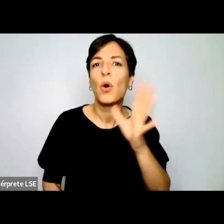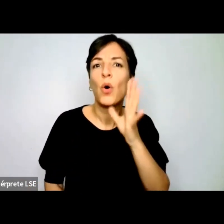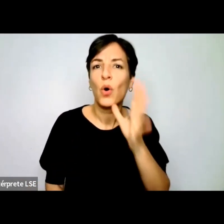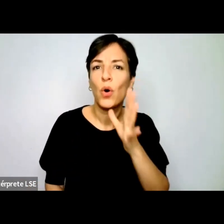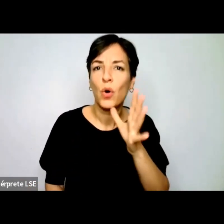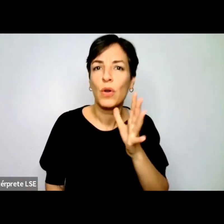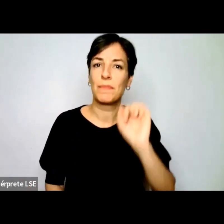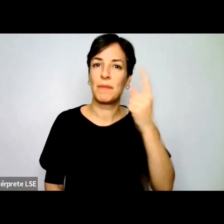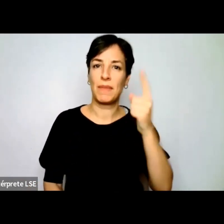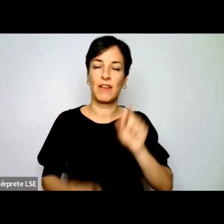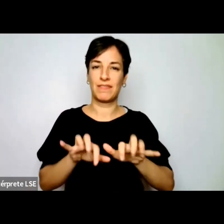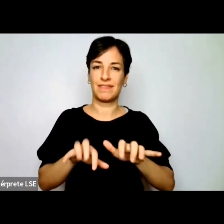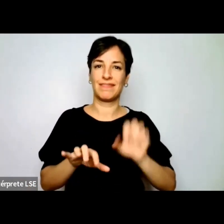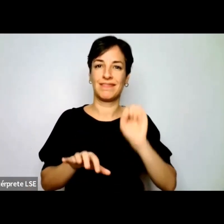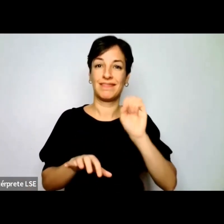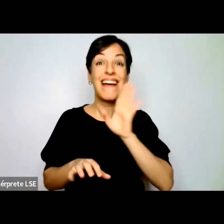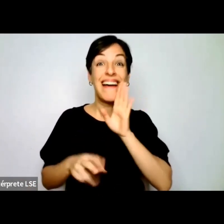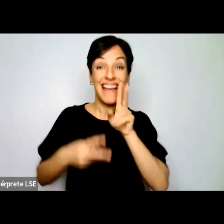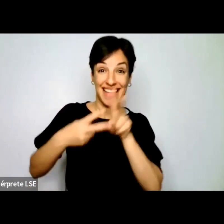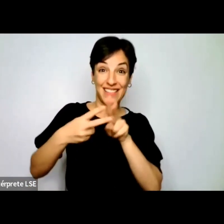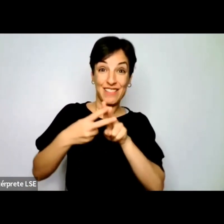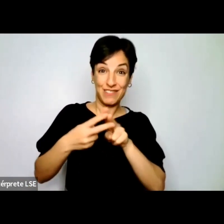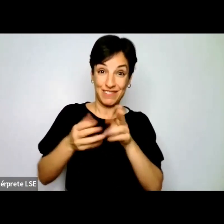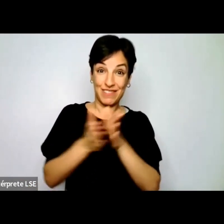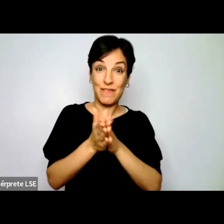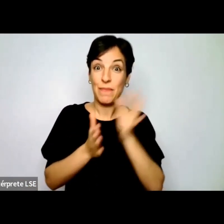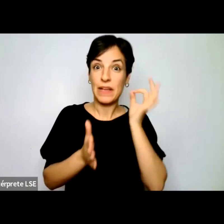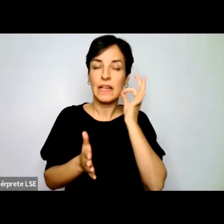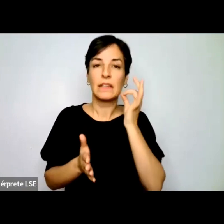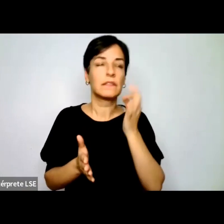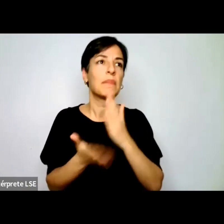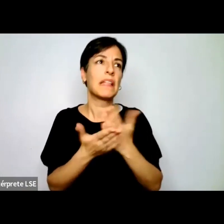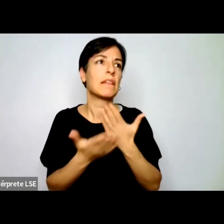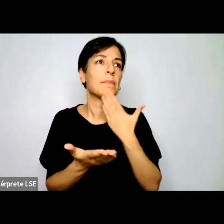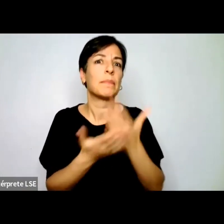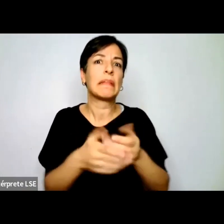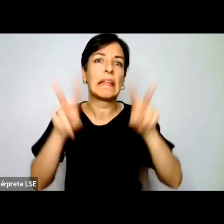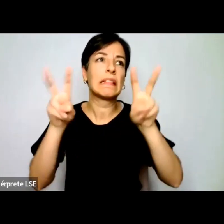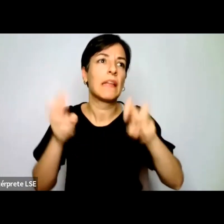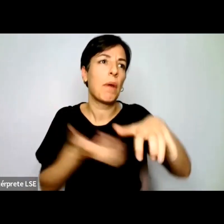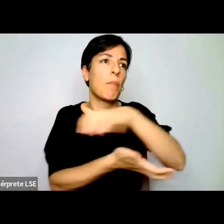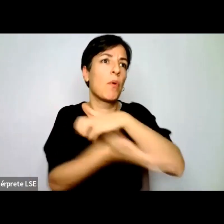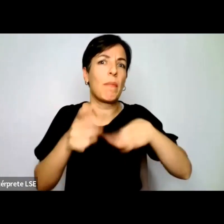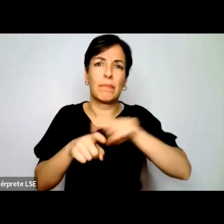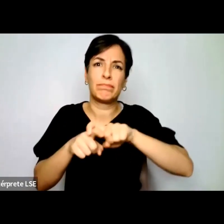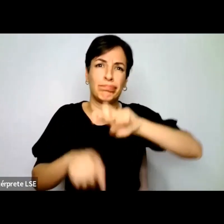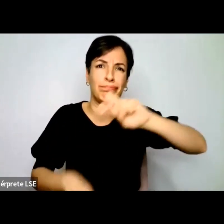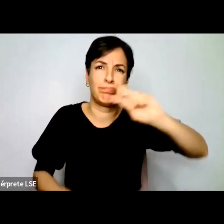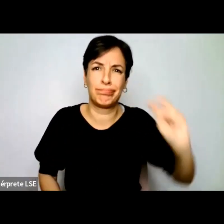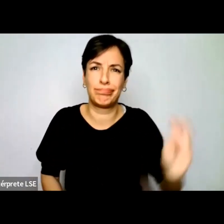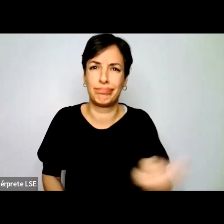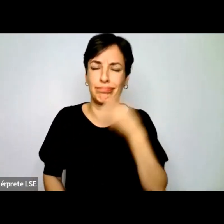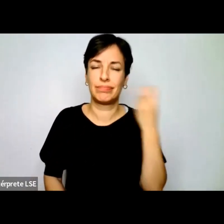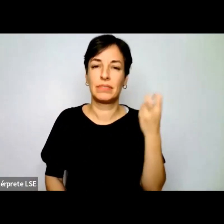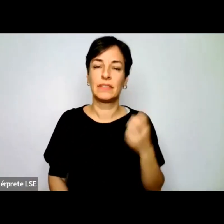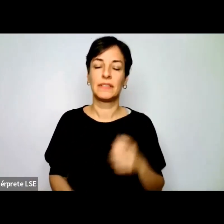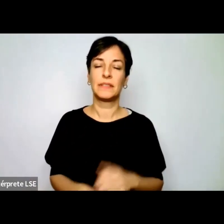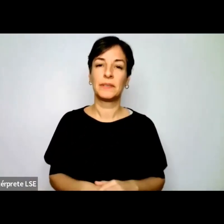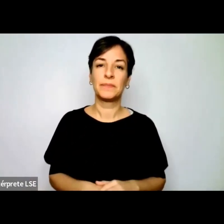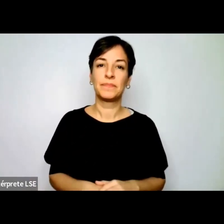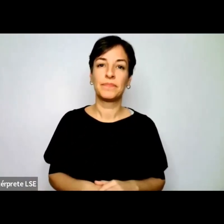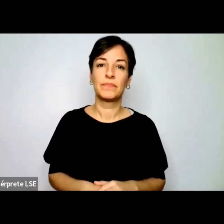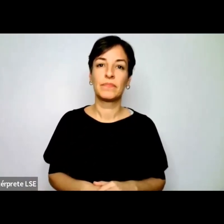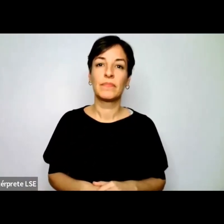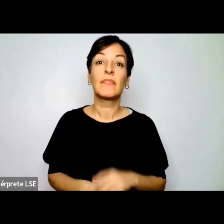dicho antes mis compañeras, pues la mediación se puede solicitar para todo tipo de conflictos. No hace falta que nos